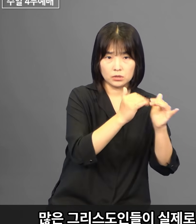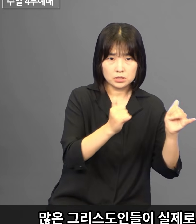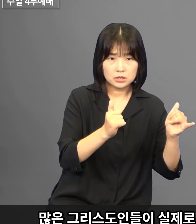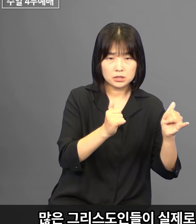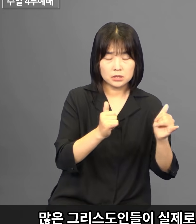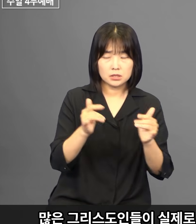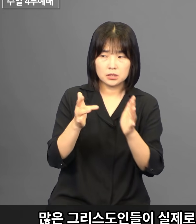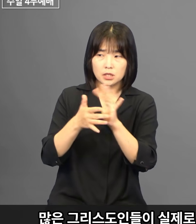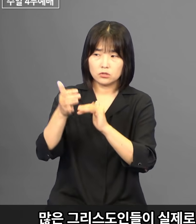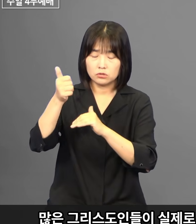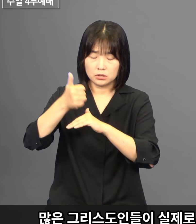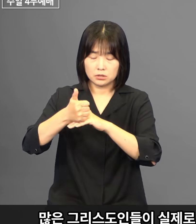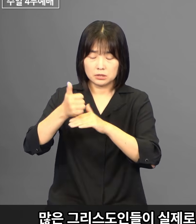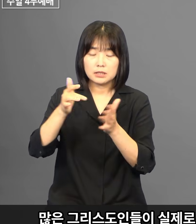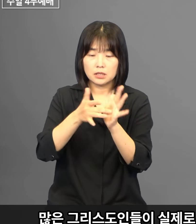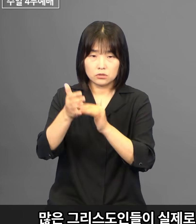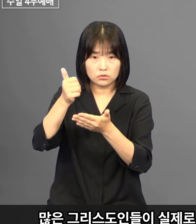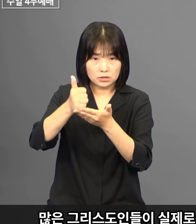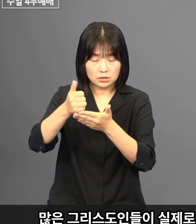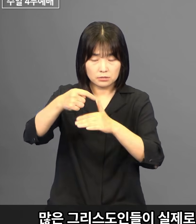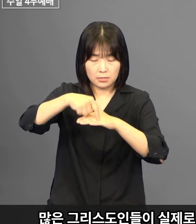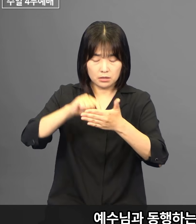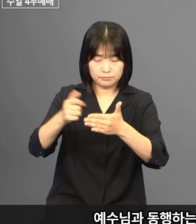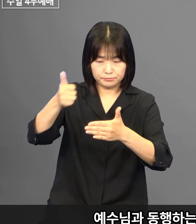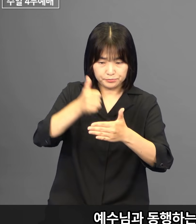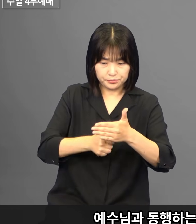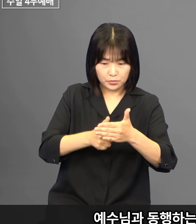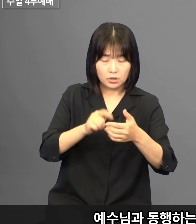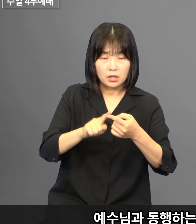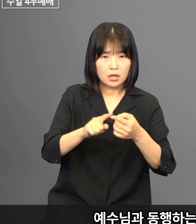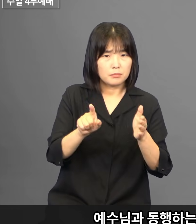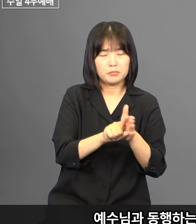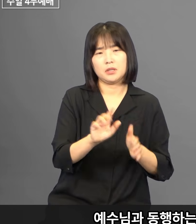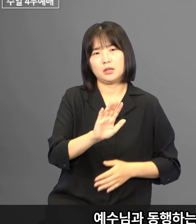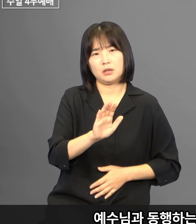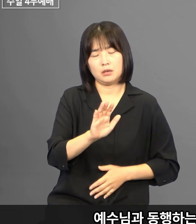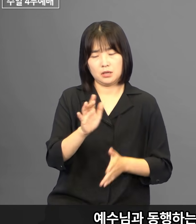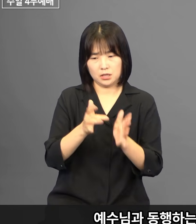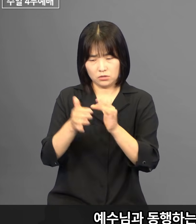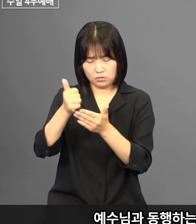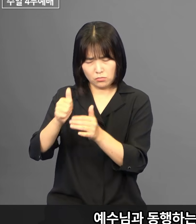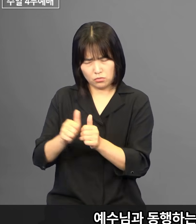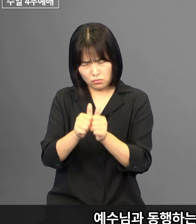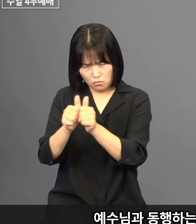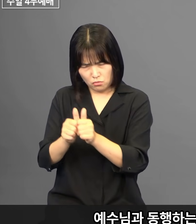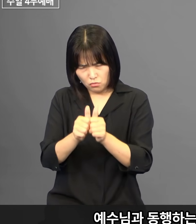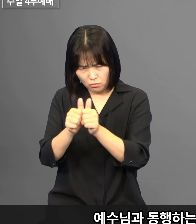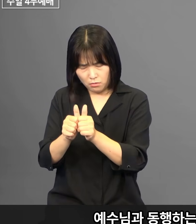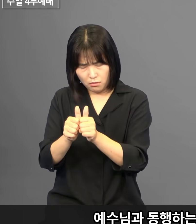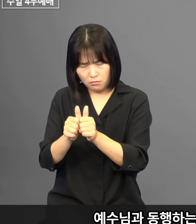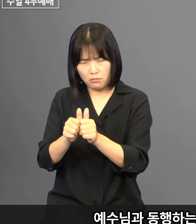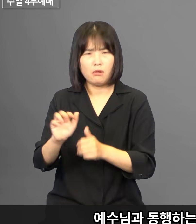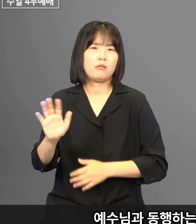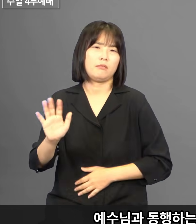마음에 계신 것을 믿지 않고 예수님과 동행하는 삶을 실제로 살지